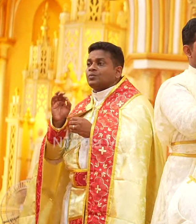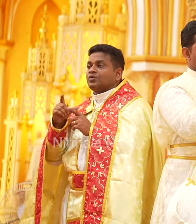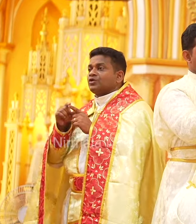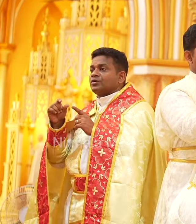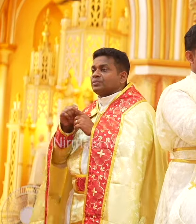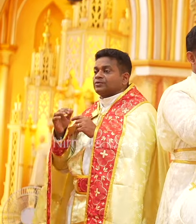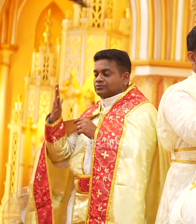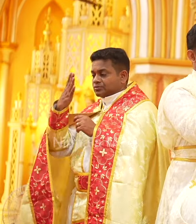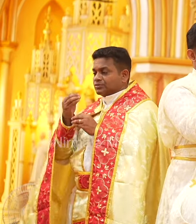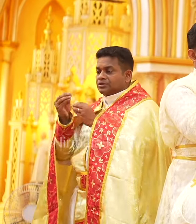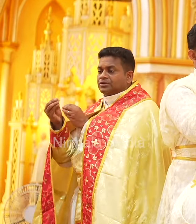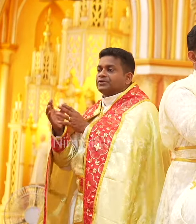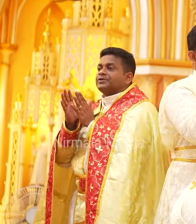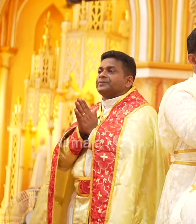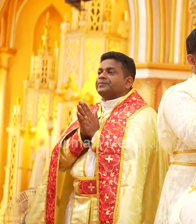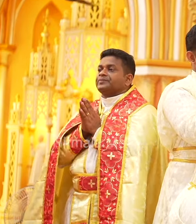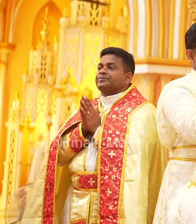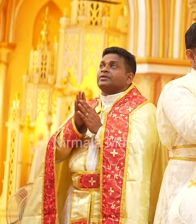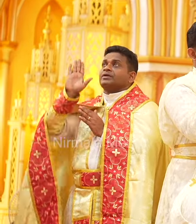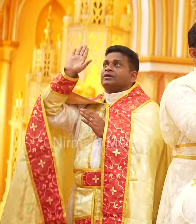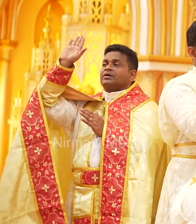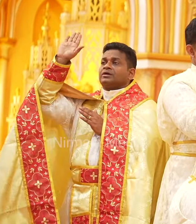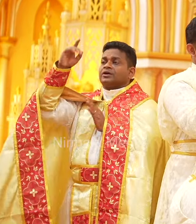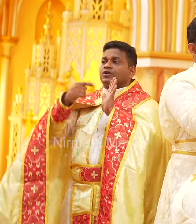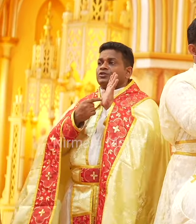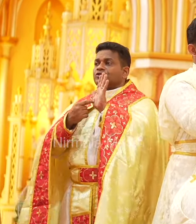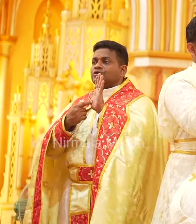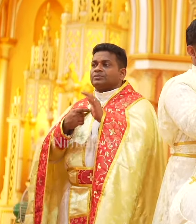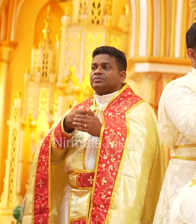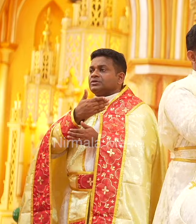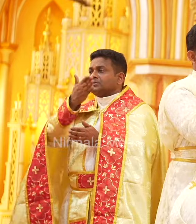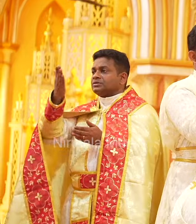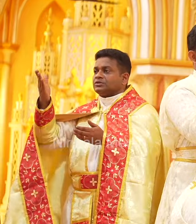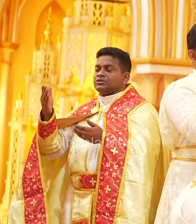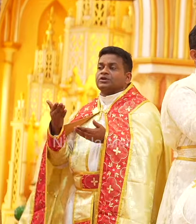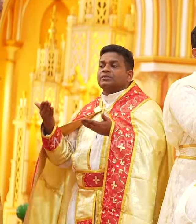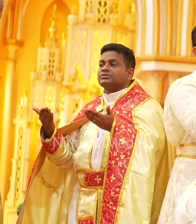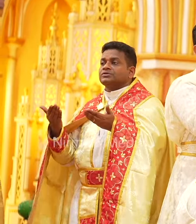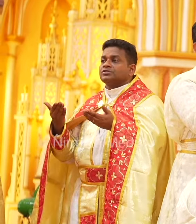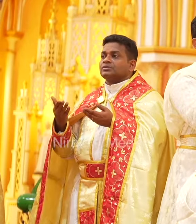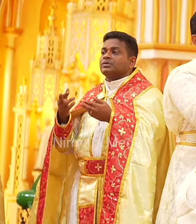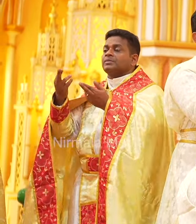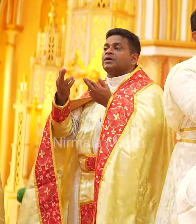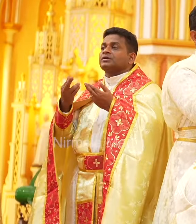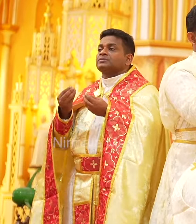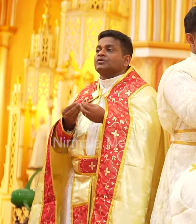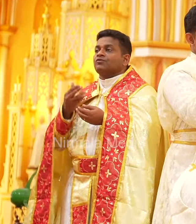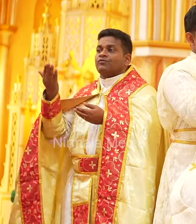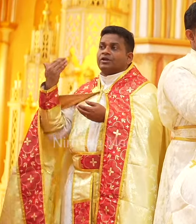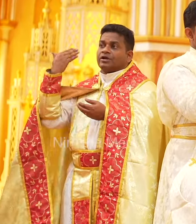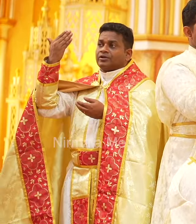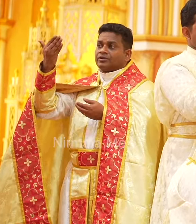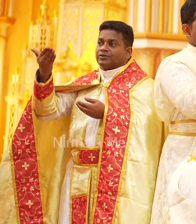കൊണ്ട് അലങ്കരിക്കുന്നതിനും അങ്ങയുടെ തിരുമുമ്പിൽ ഇയാൾ ചെയ്യുന്ന നിർമ്മല ശുശ്രൂഷയ്ക്ക് പ്രതിഫലമായി